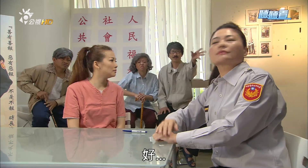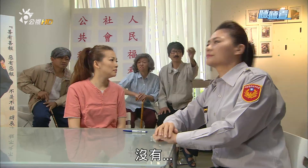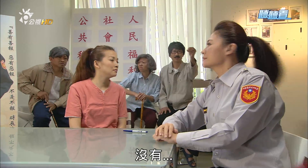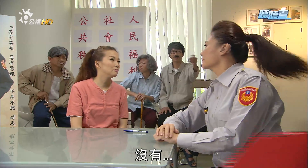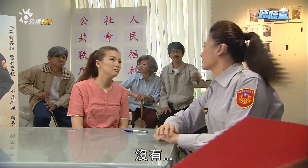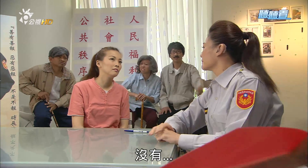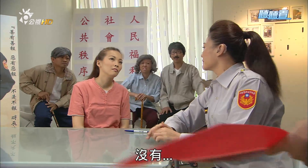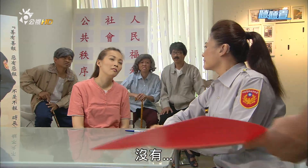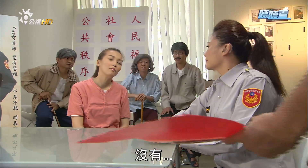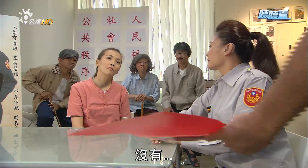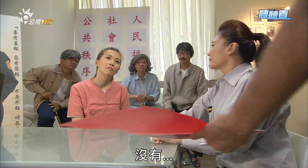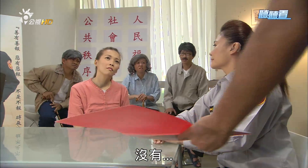没有打警察。